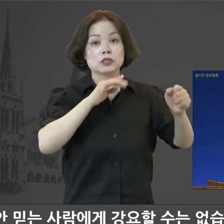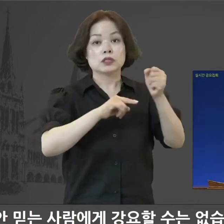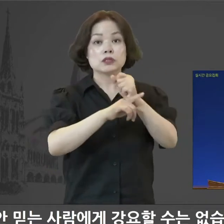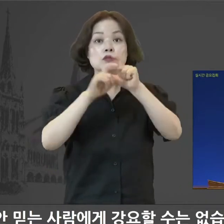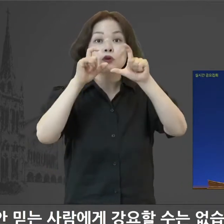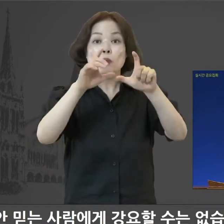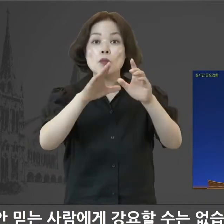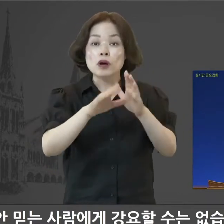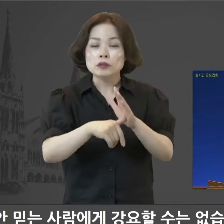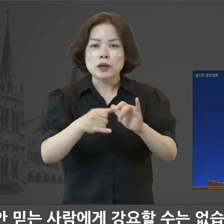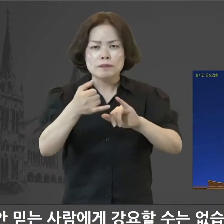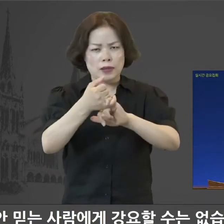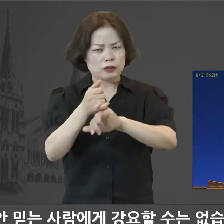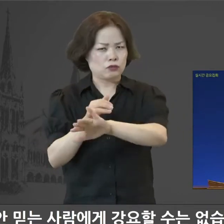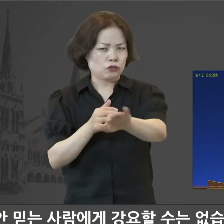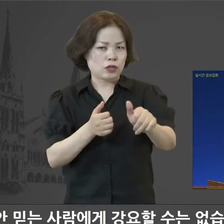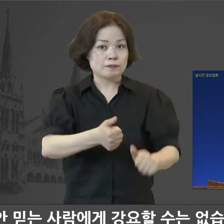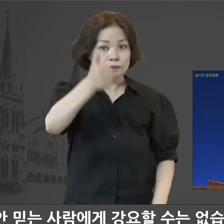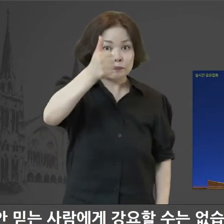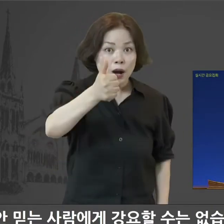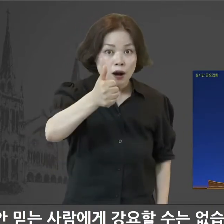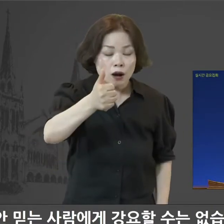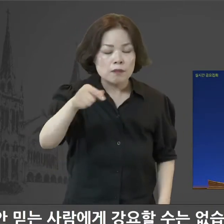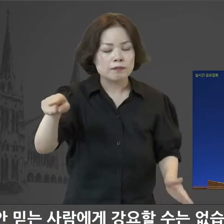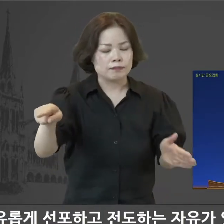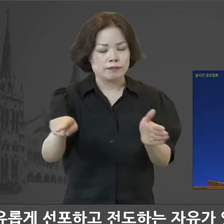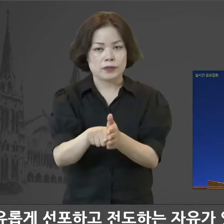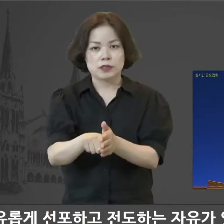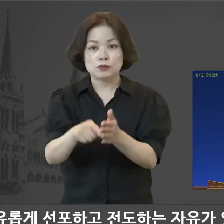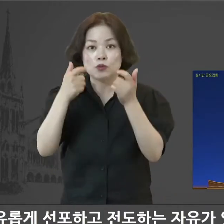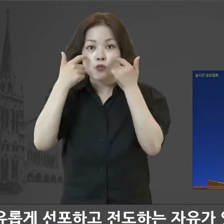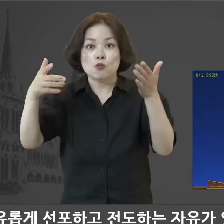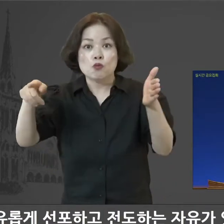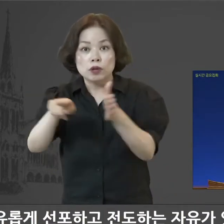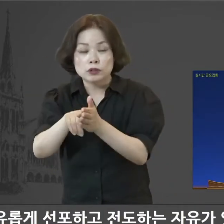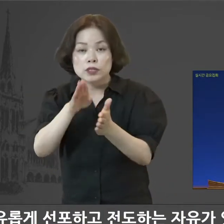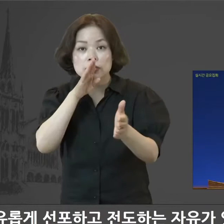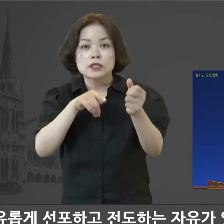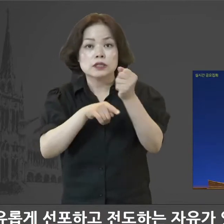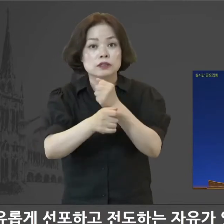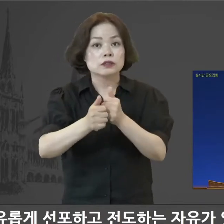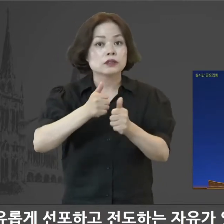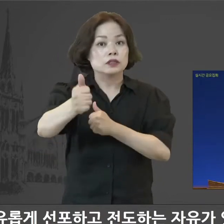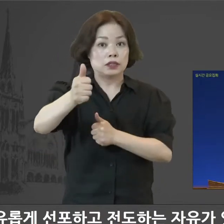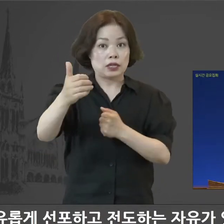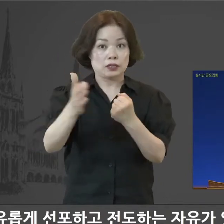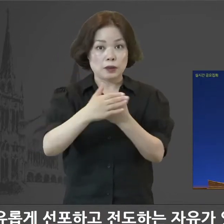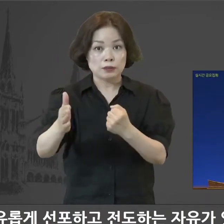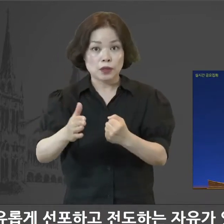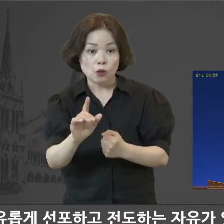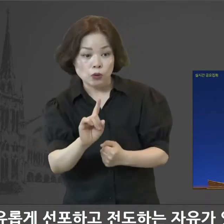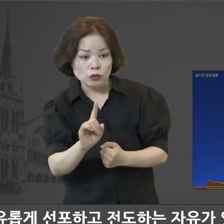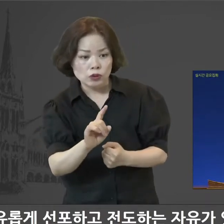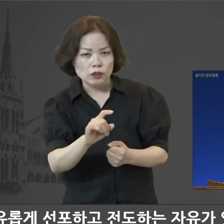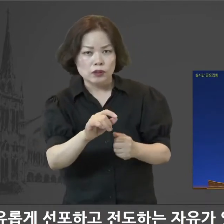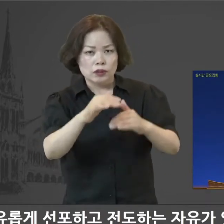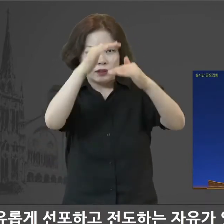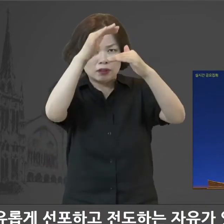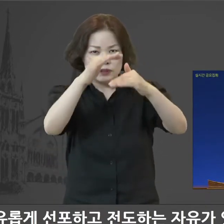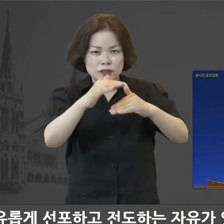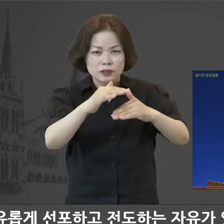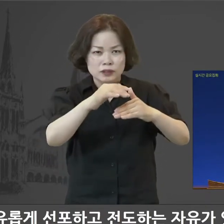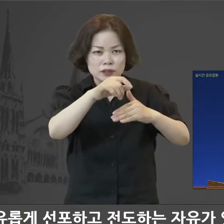선포할 때 반드시 우리가 이긴다는 믿음이 있는 거예요. 진리는 승리할 수밖에 없기 때문에. 그러니까 어떤 분들이 또 댓글에 막